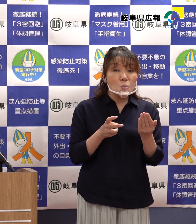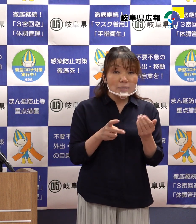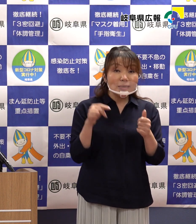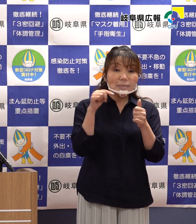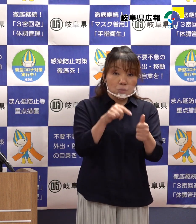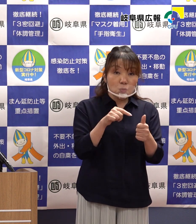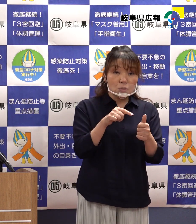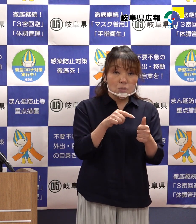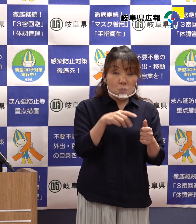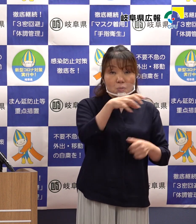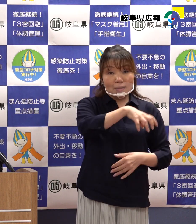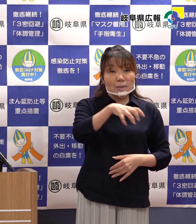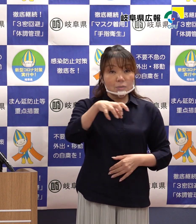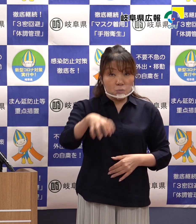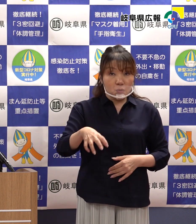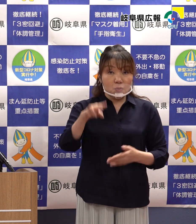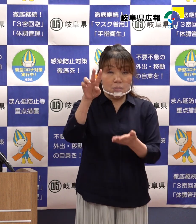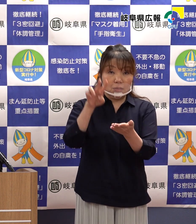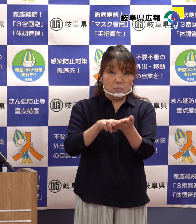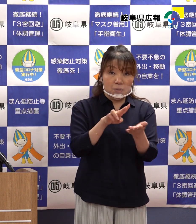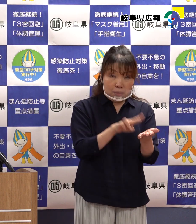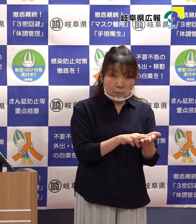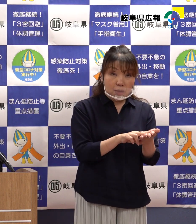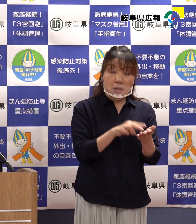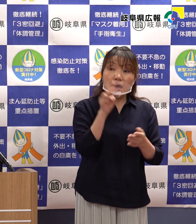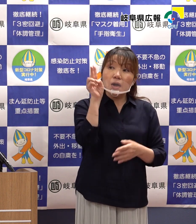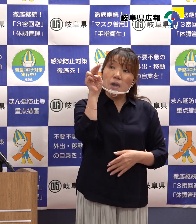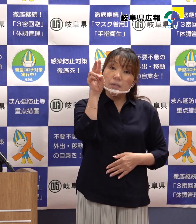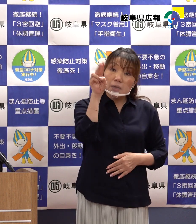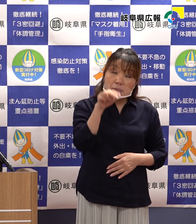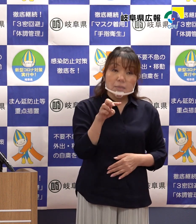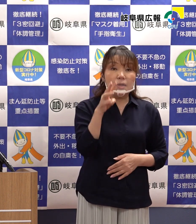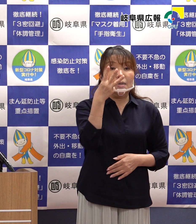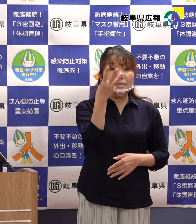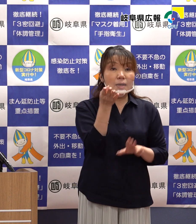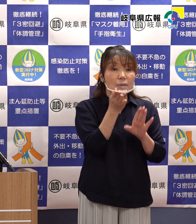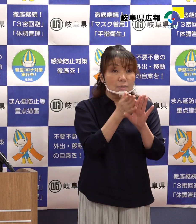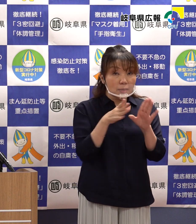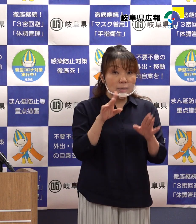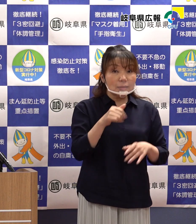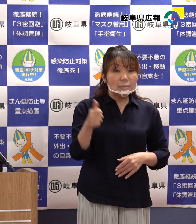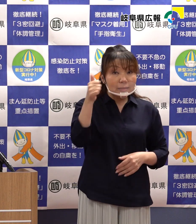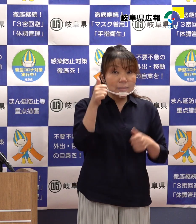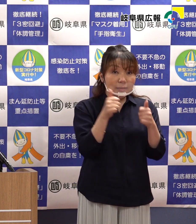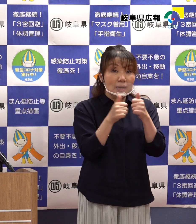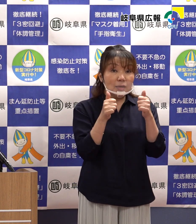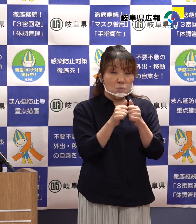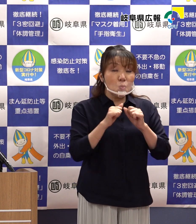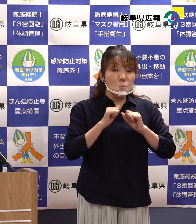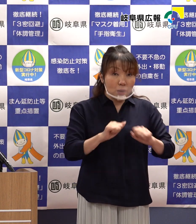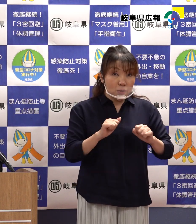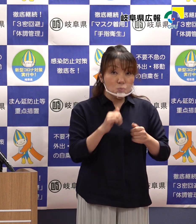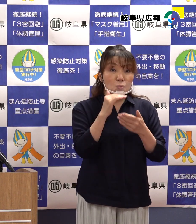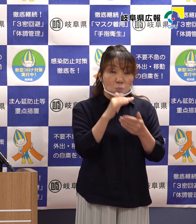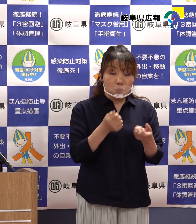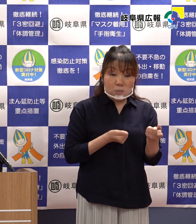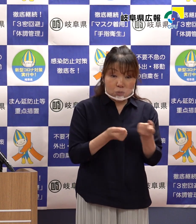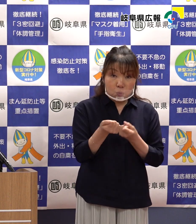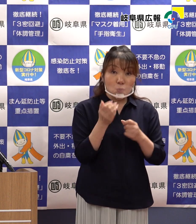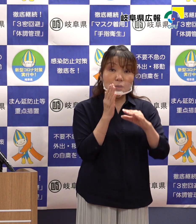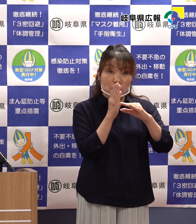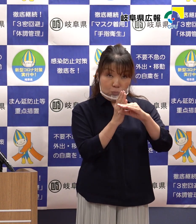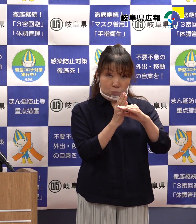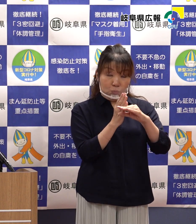けでありますので、あさってにも3県知事会議をまたやろうということで、今調整をしております。